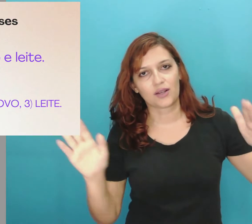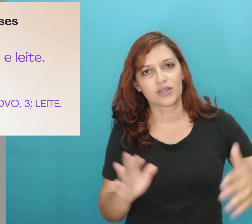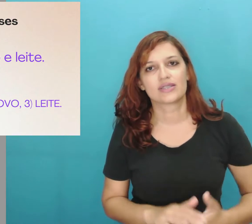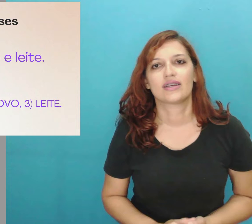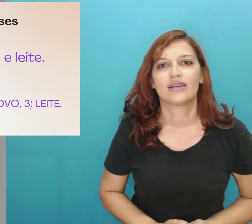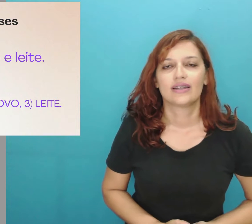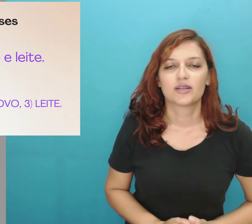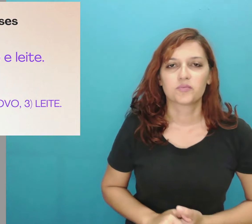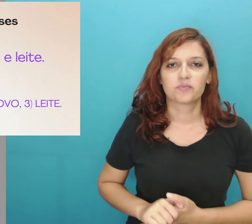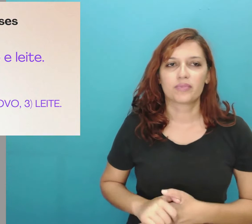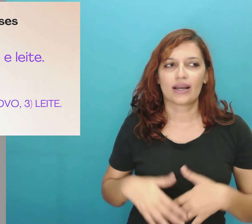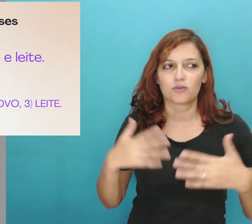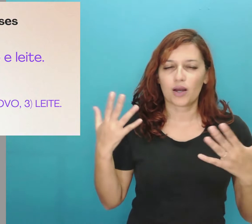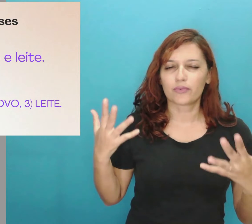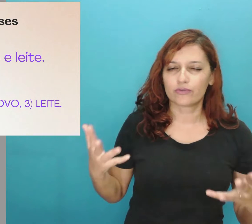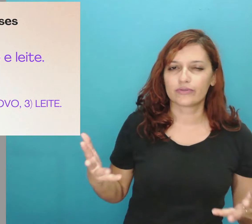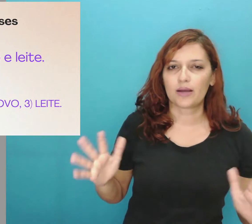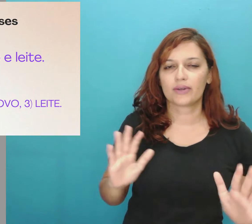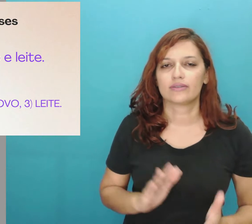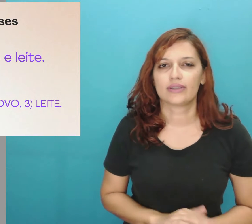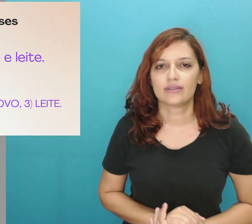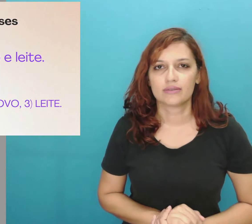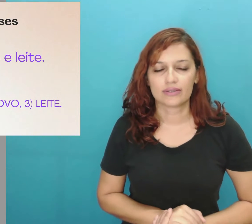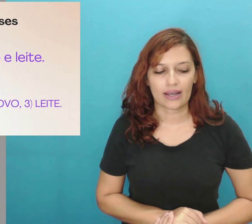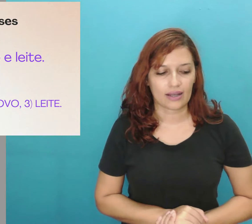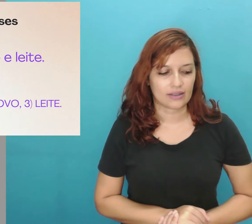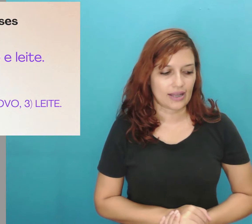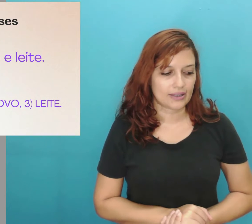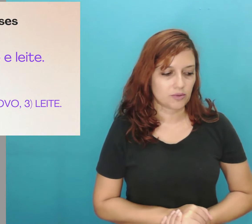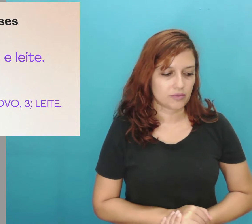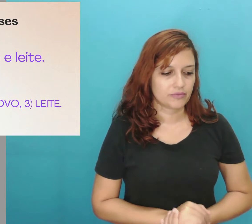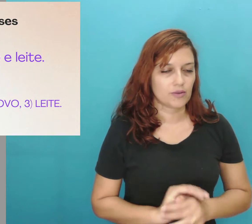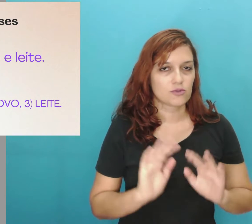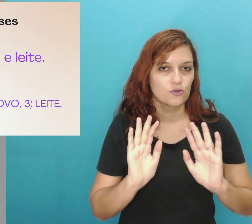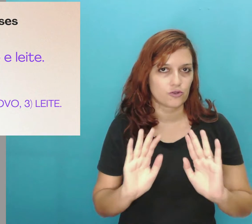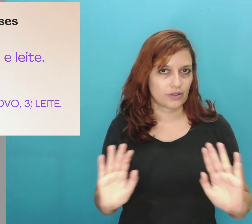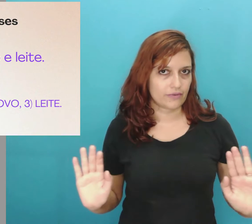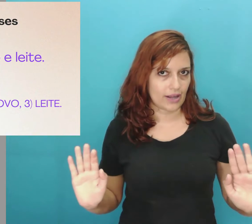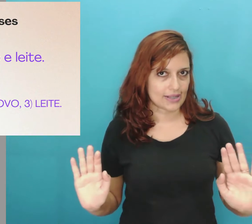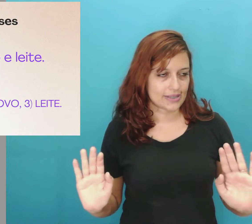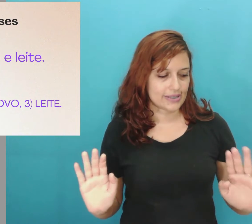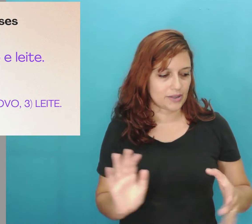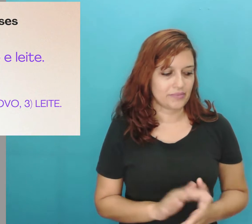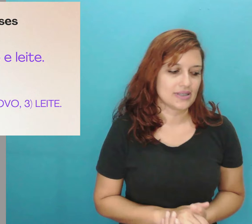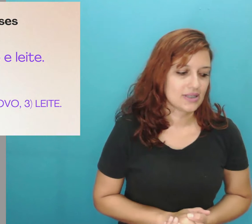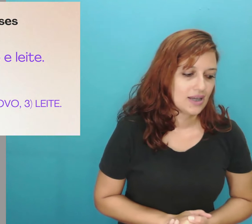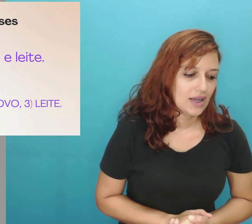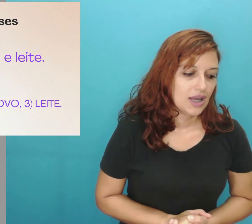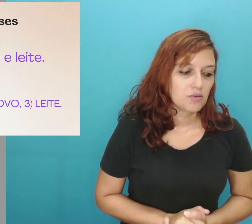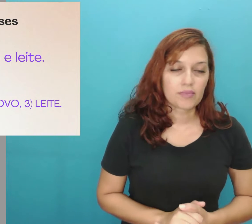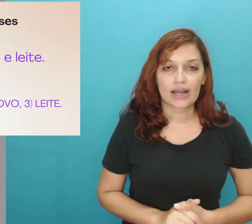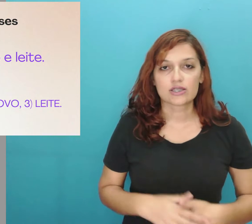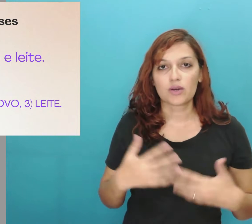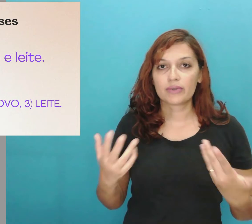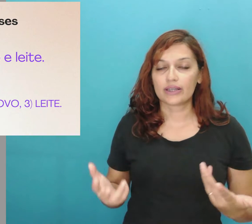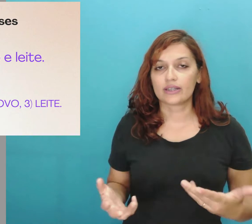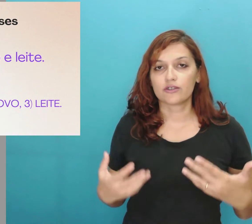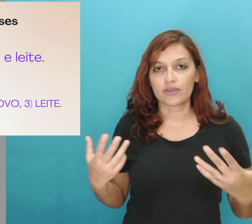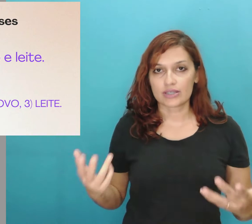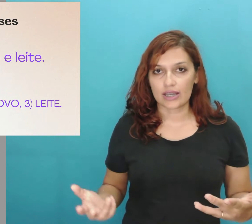aulas, para um aprofundamento, né, da língua. Vamos construir frases simples. Mas uma maneira de eu fazer